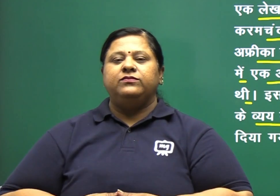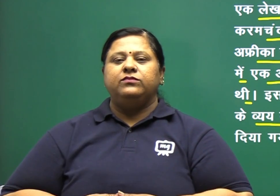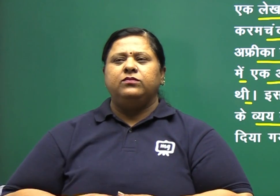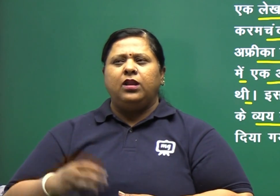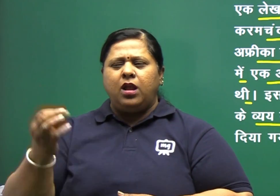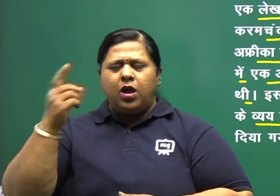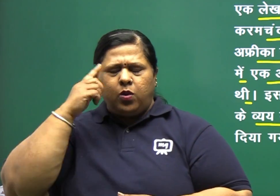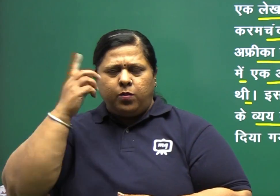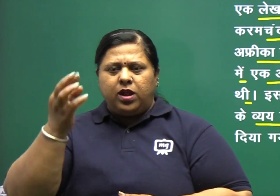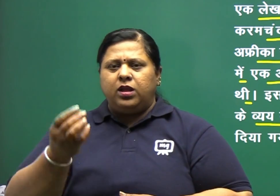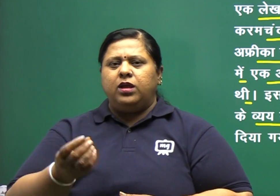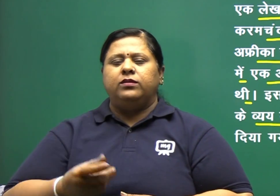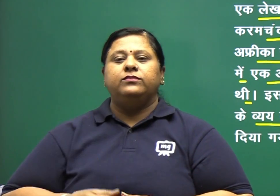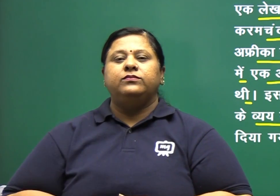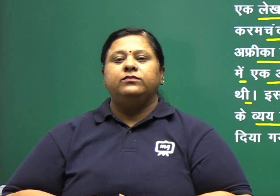अनुमान का